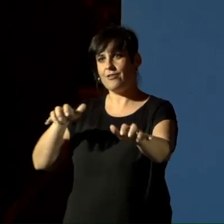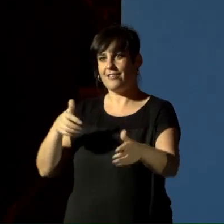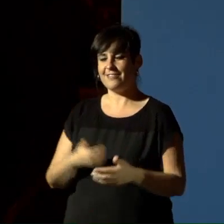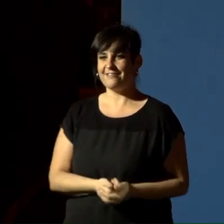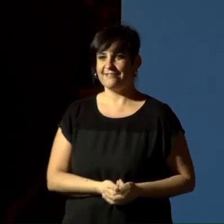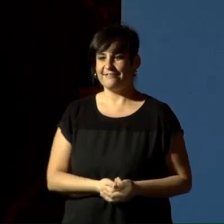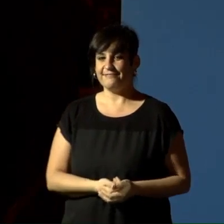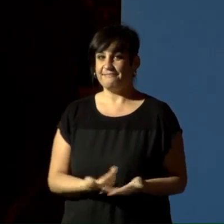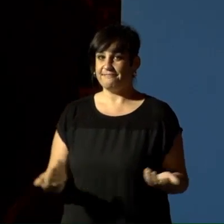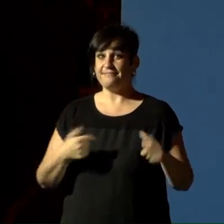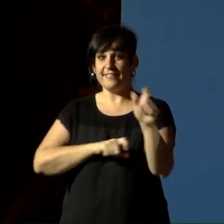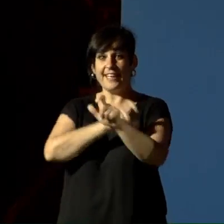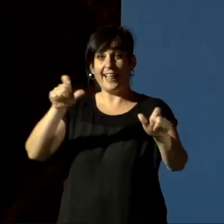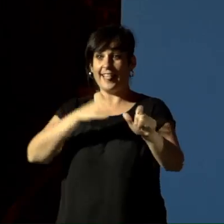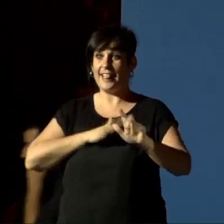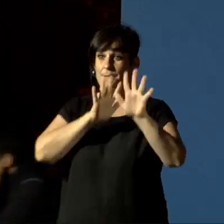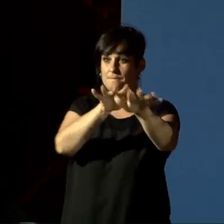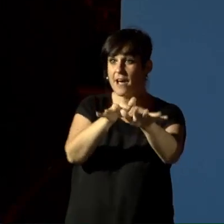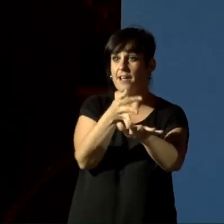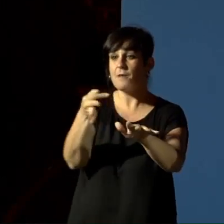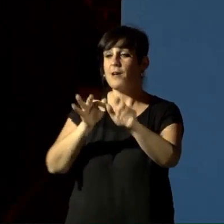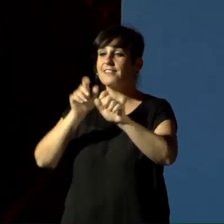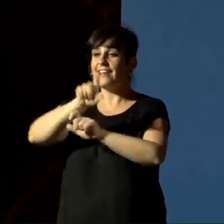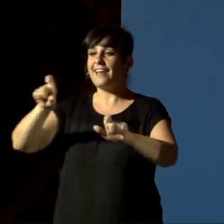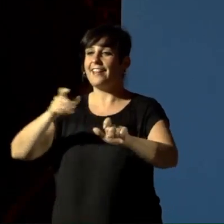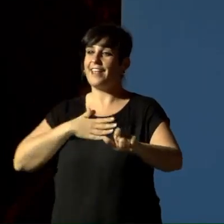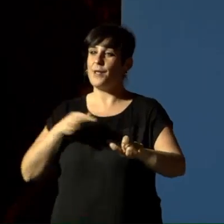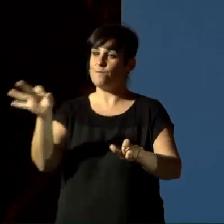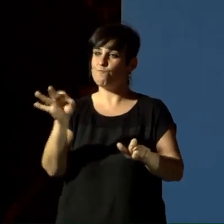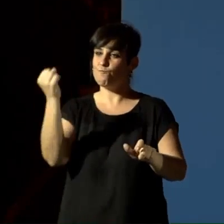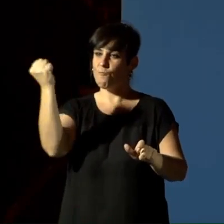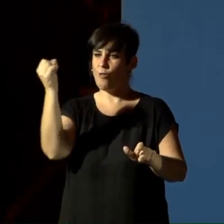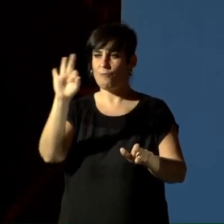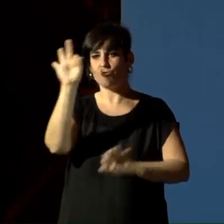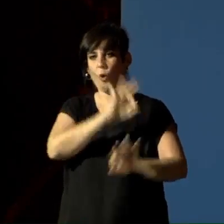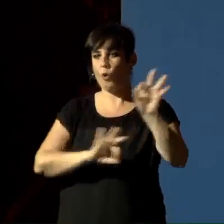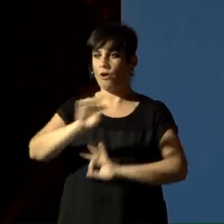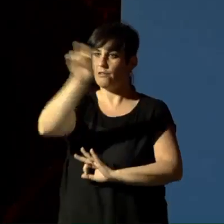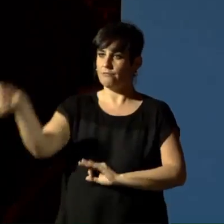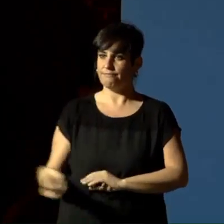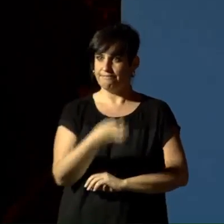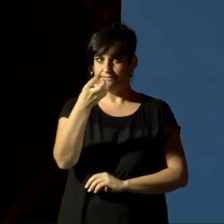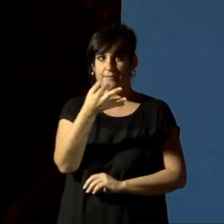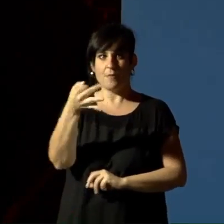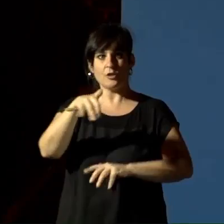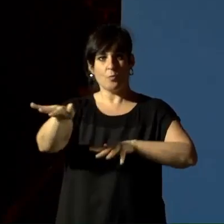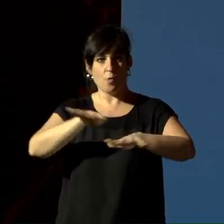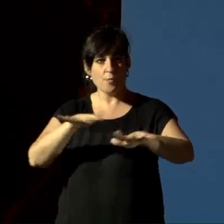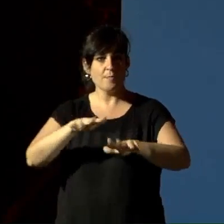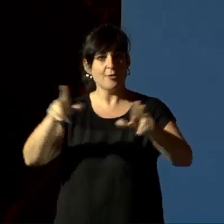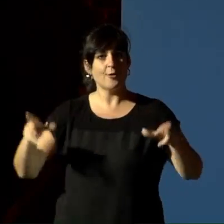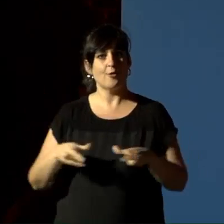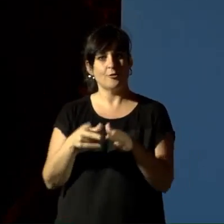as gracias á xente da Marea, á xente de Podemos, á xente das distintas organizacións, á xente dos movimentos sociales